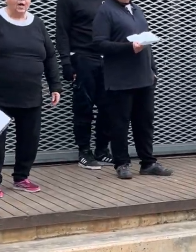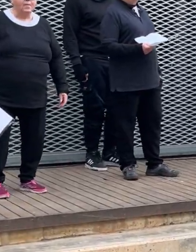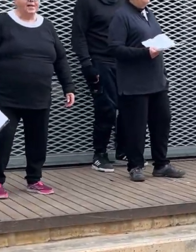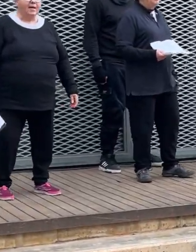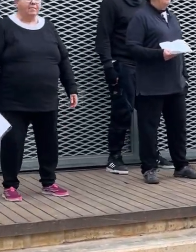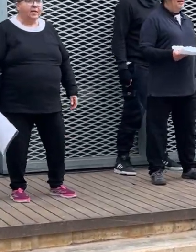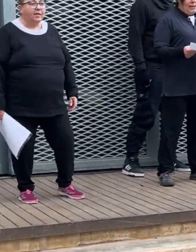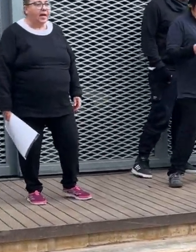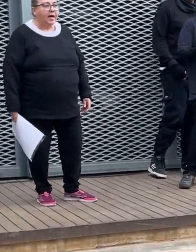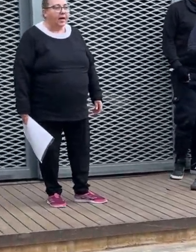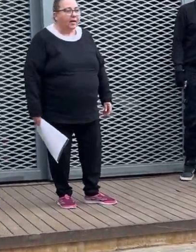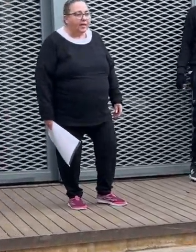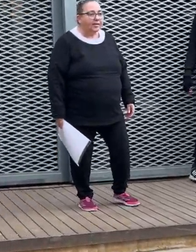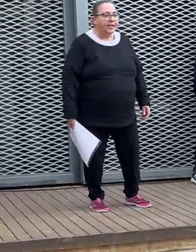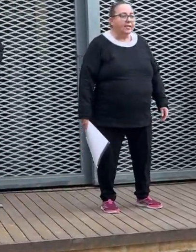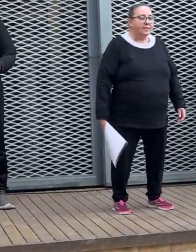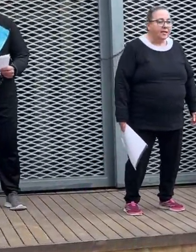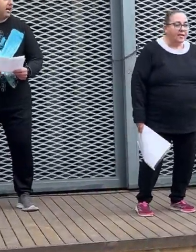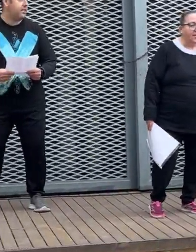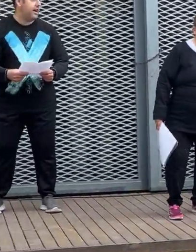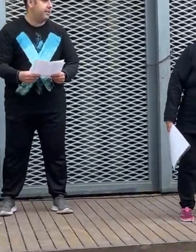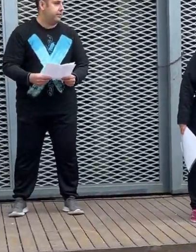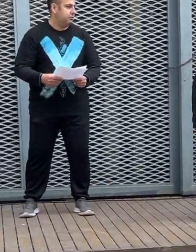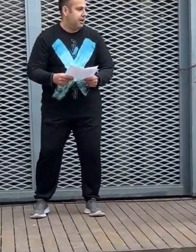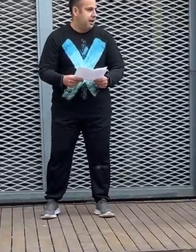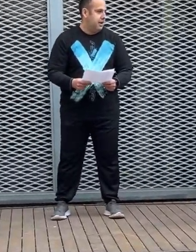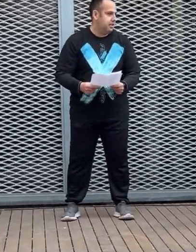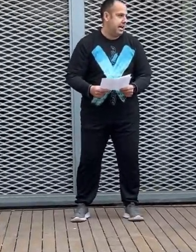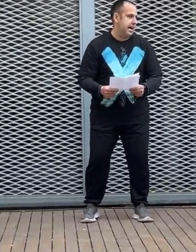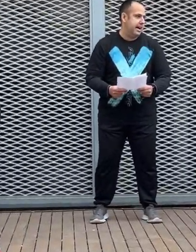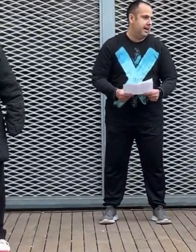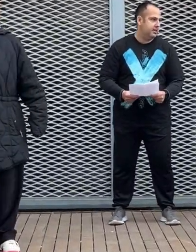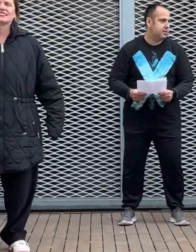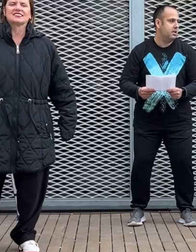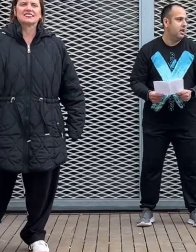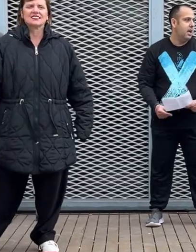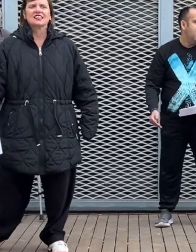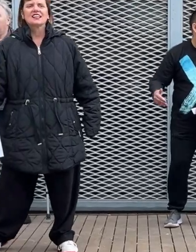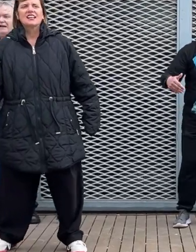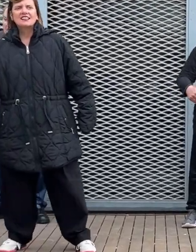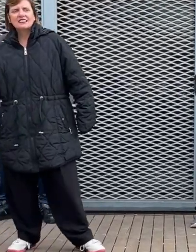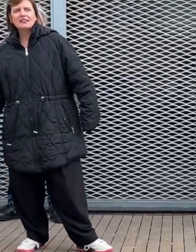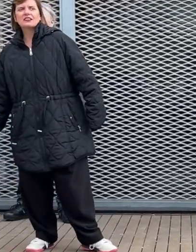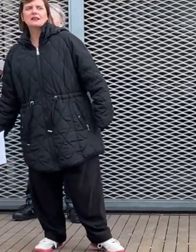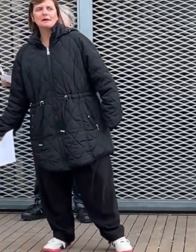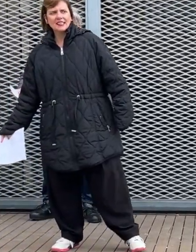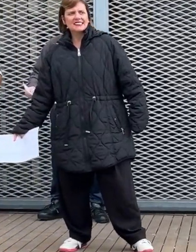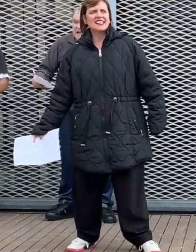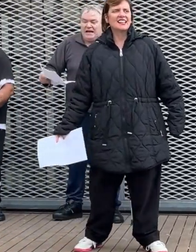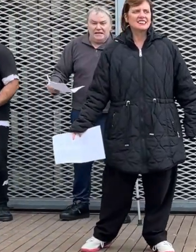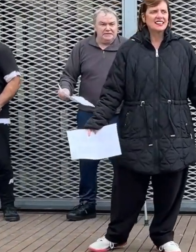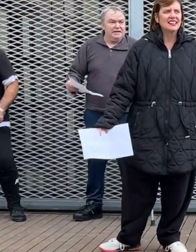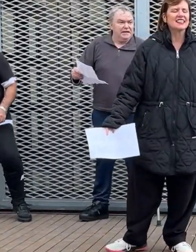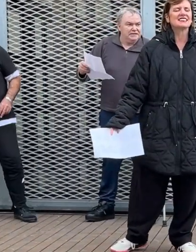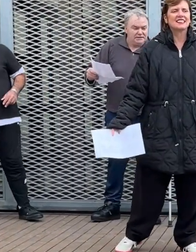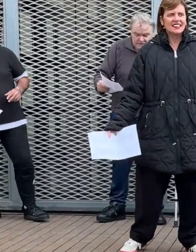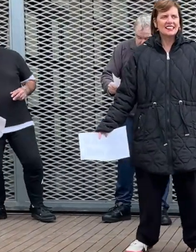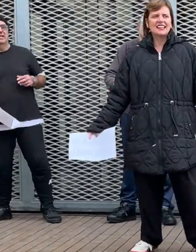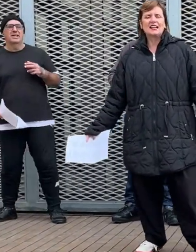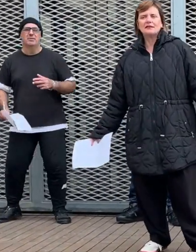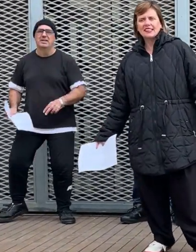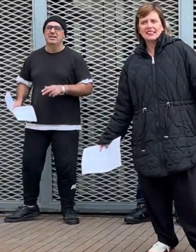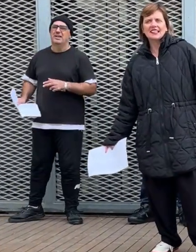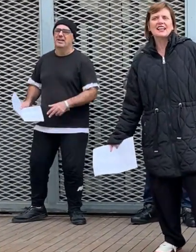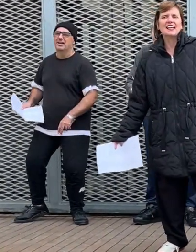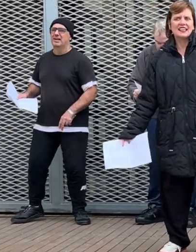la octava maravilla. Eres el renacer de tus cenizas, el camino donde pisas. Eres una